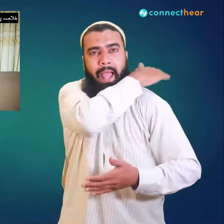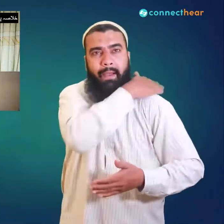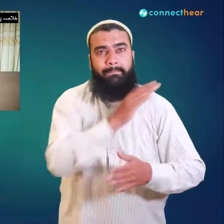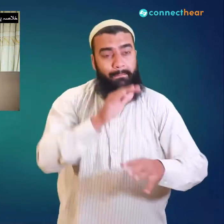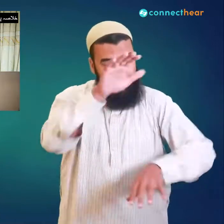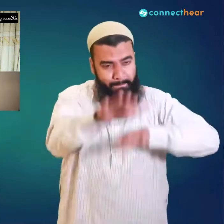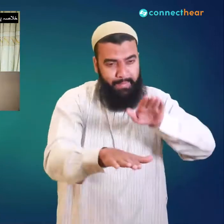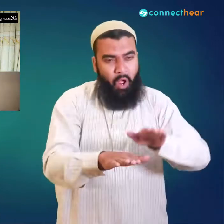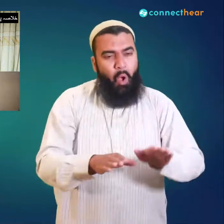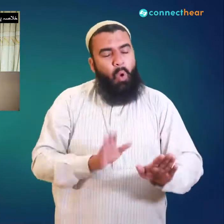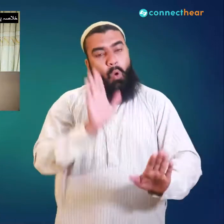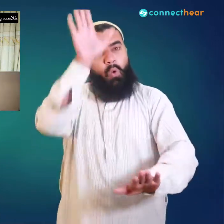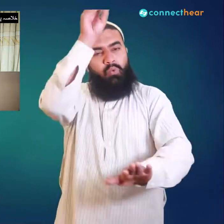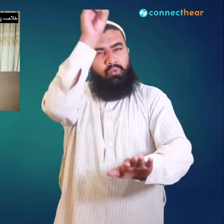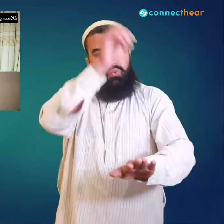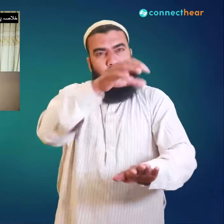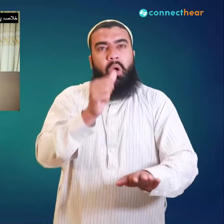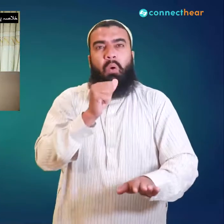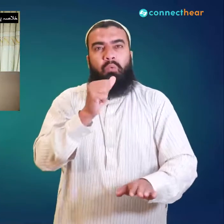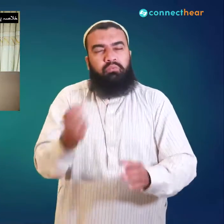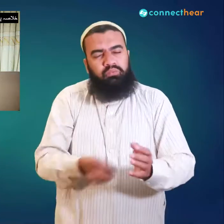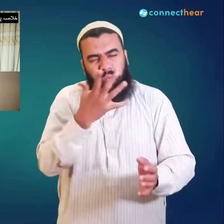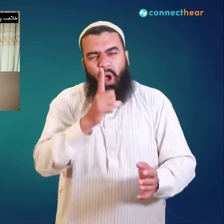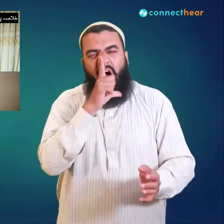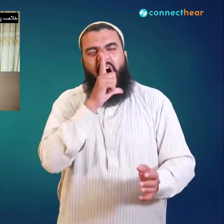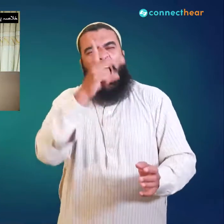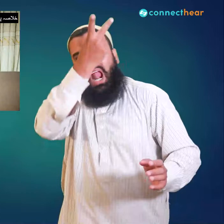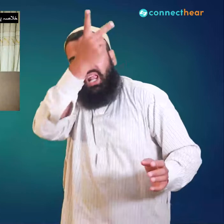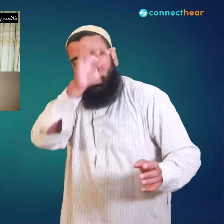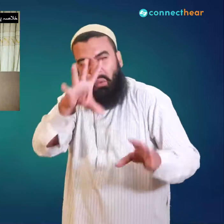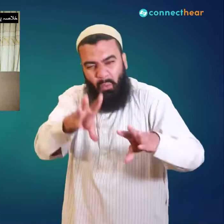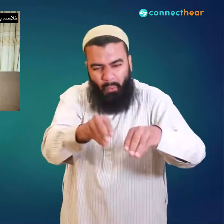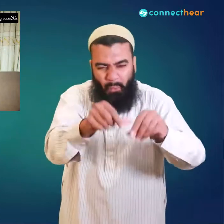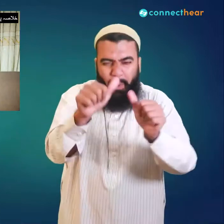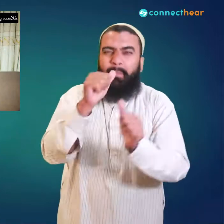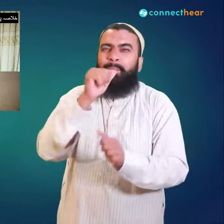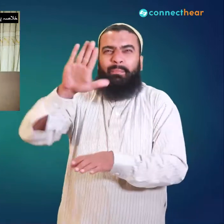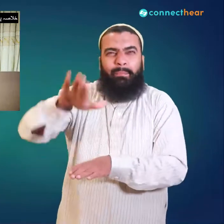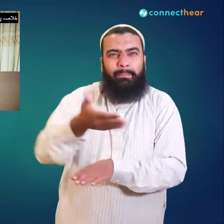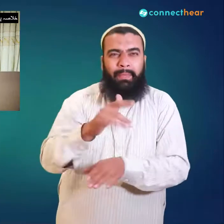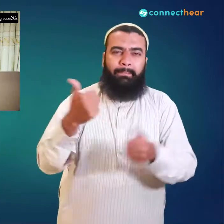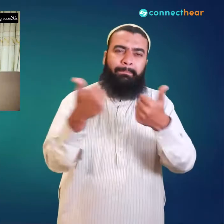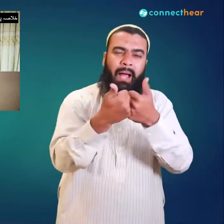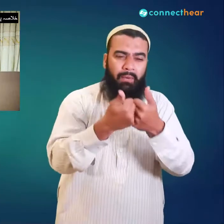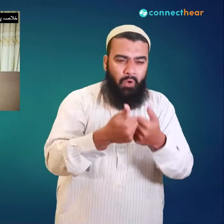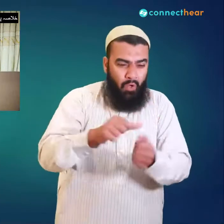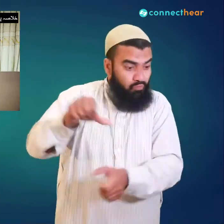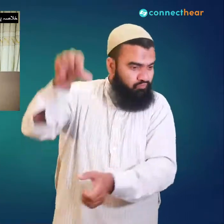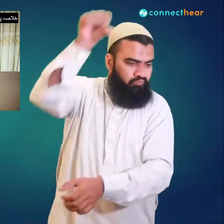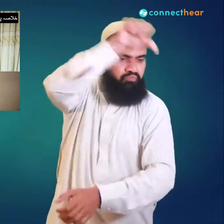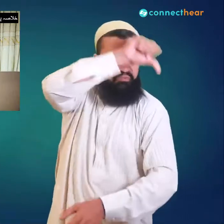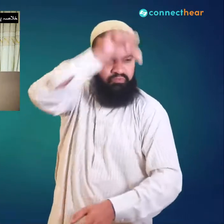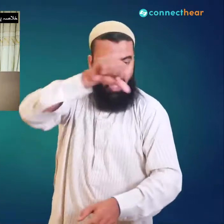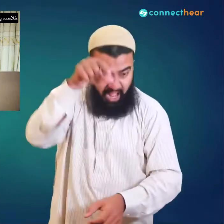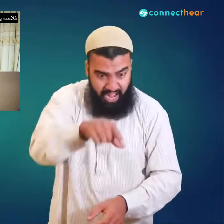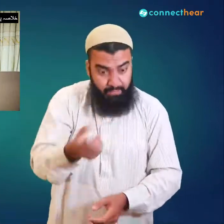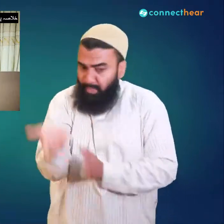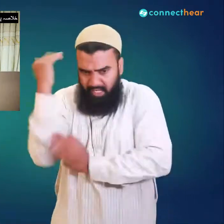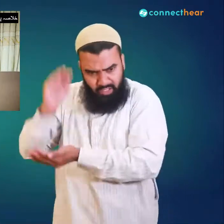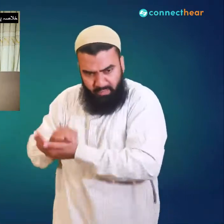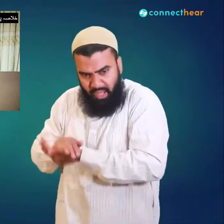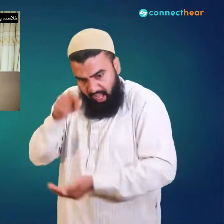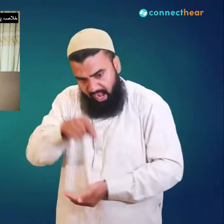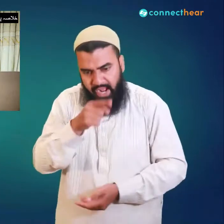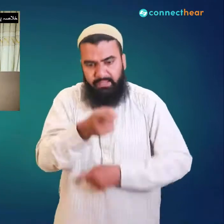یہ وہ خزانہ ہے جسے تم اپنے لیے جمع کیا کرتے تھے، سو آج اپنے خزانے کا مزہ چکھو، عذاب کے